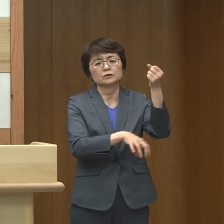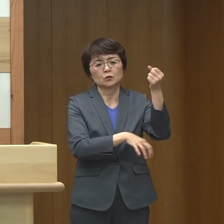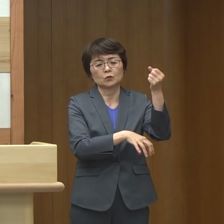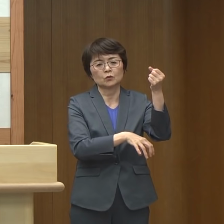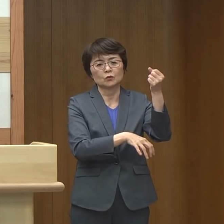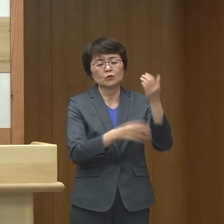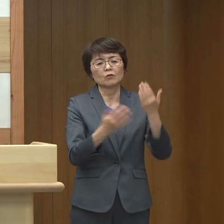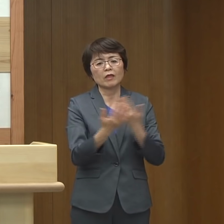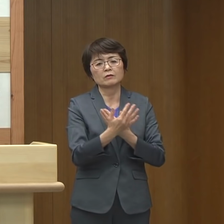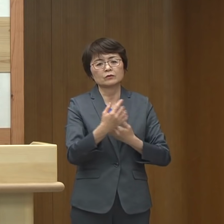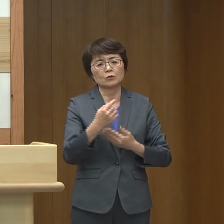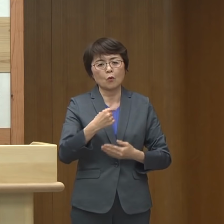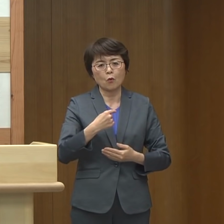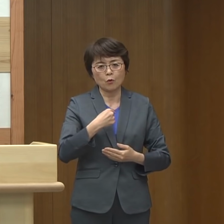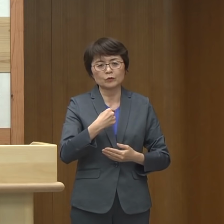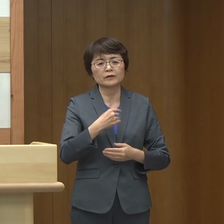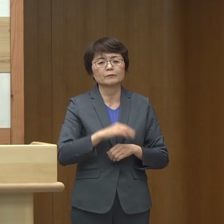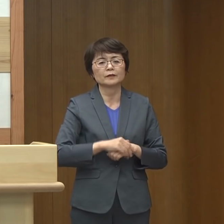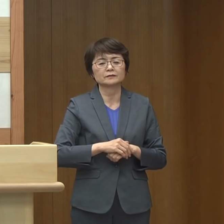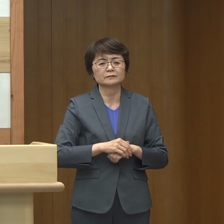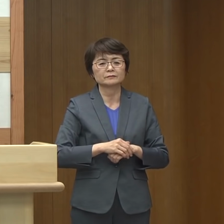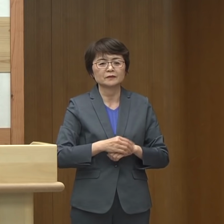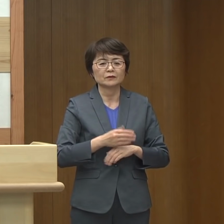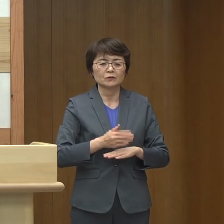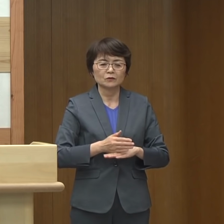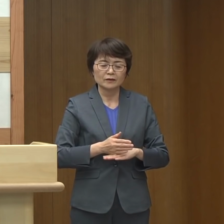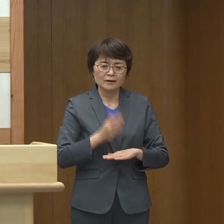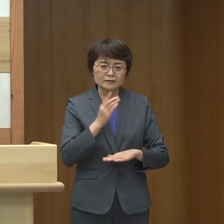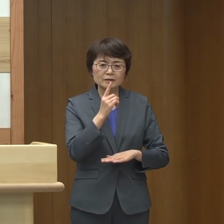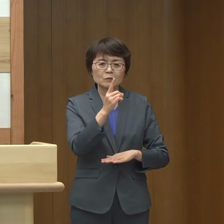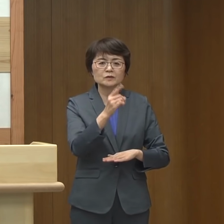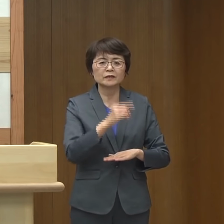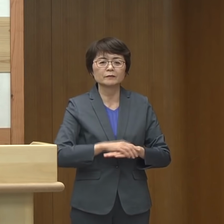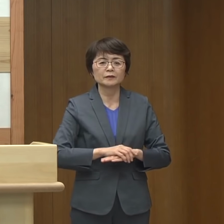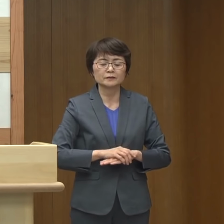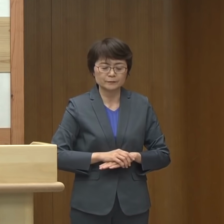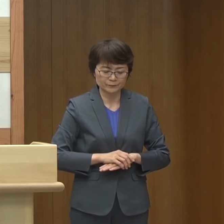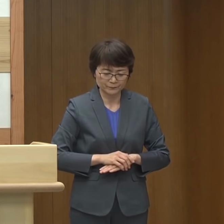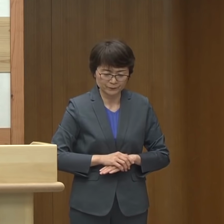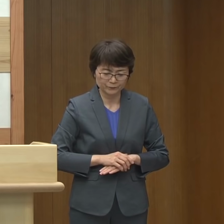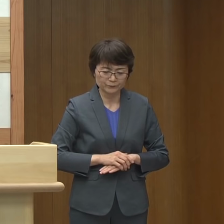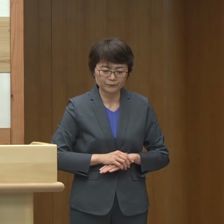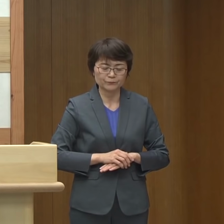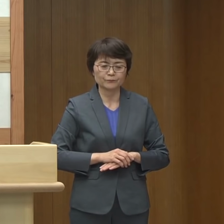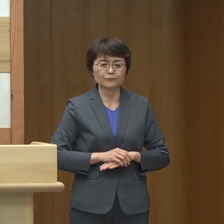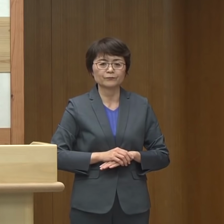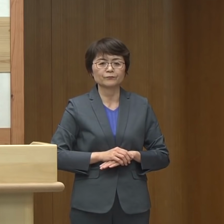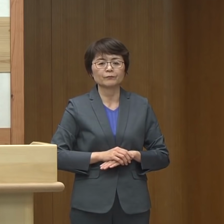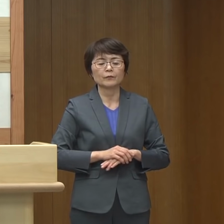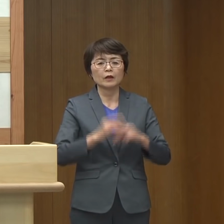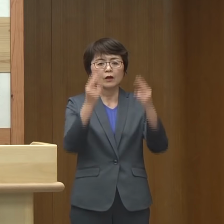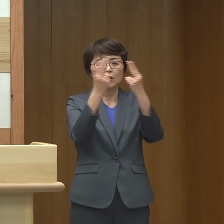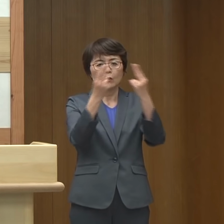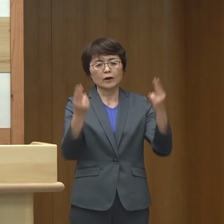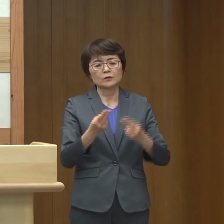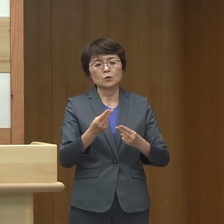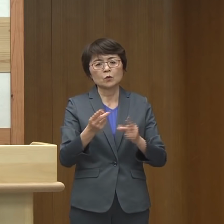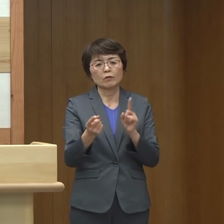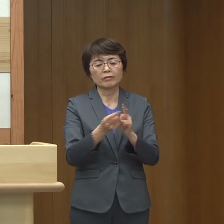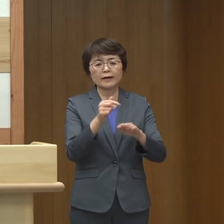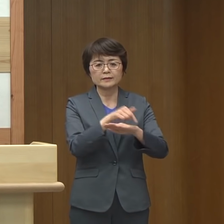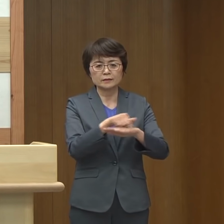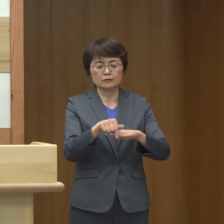をしております。改めて深く感謝を申し上げます。北海道の対策は道民の皆様の命と